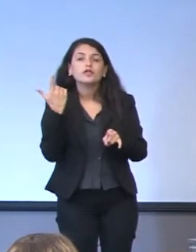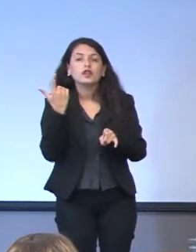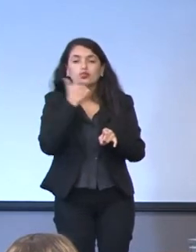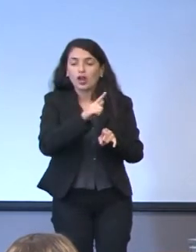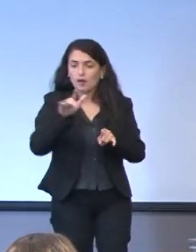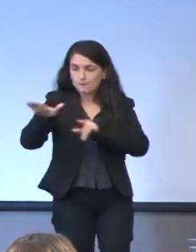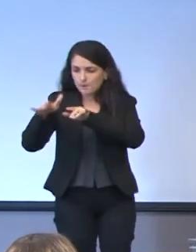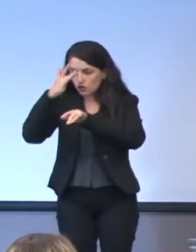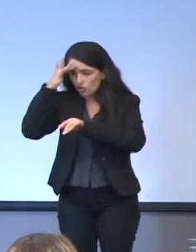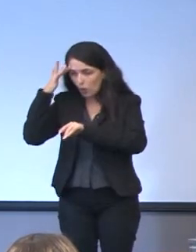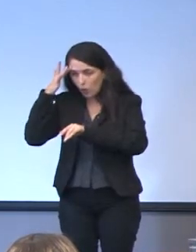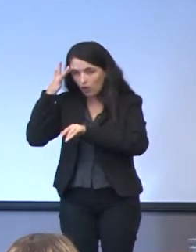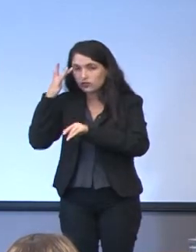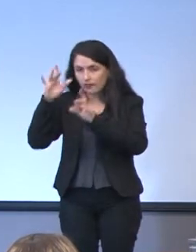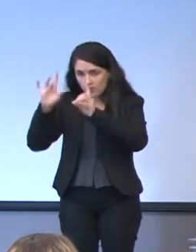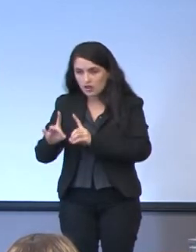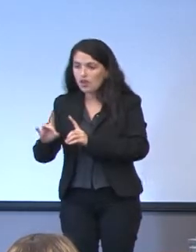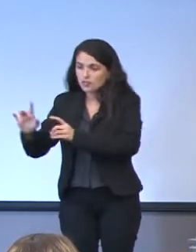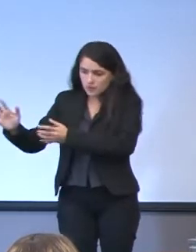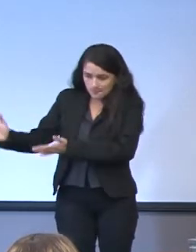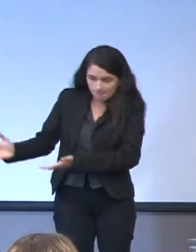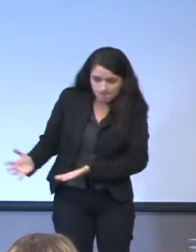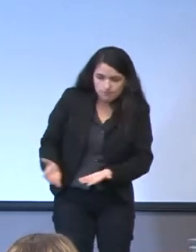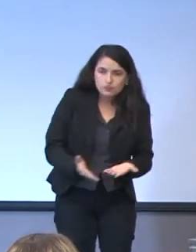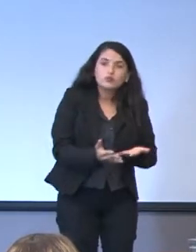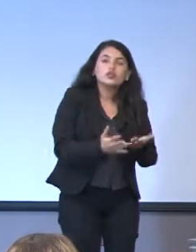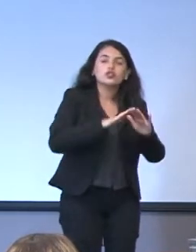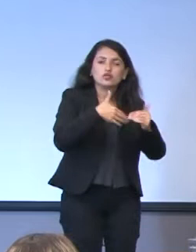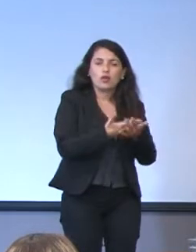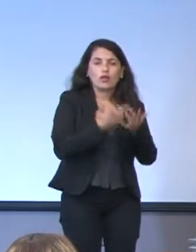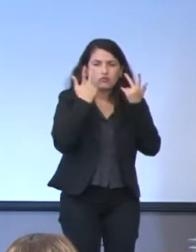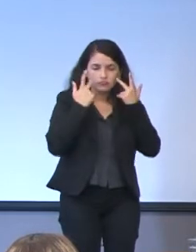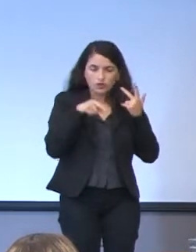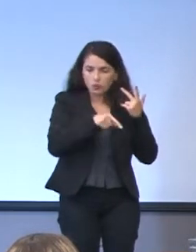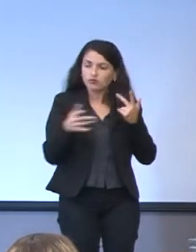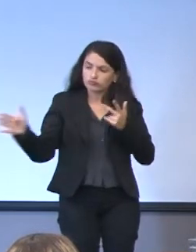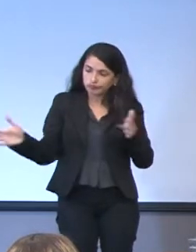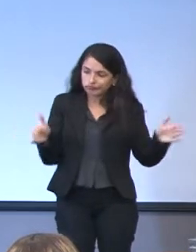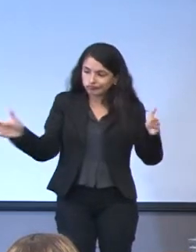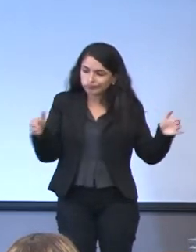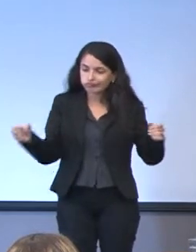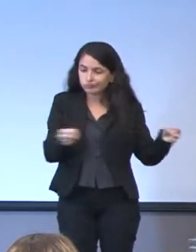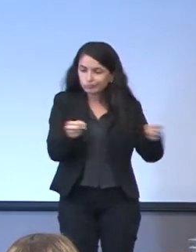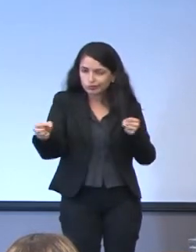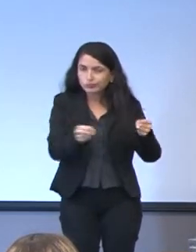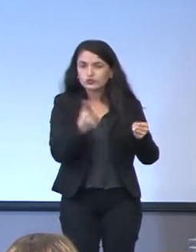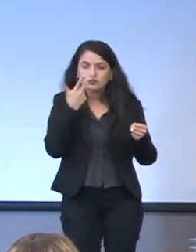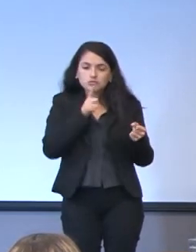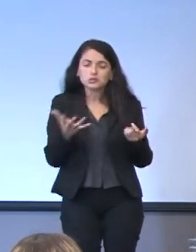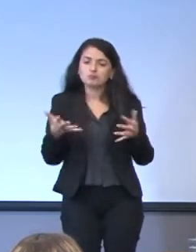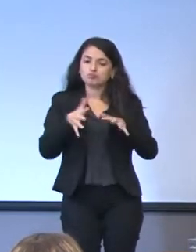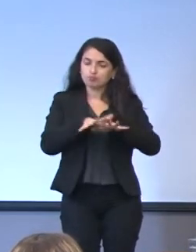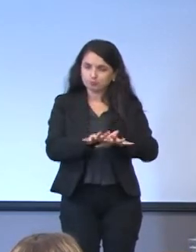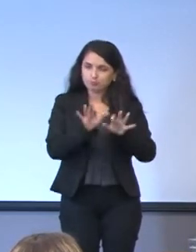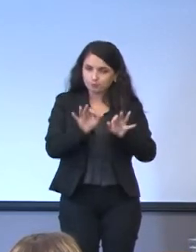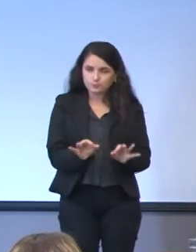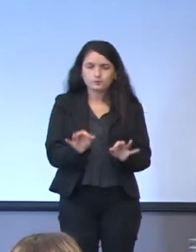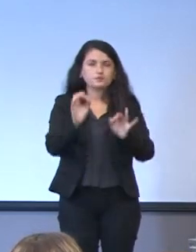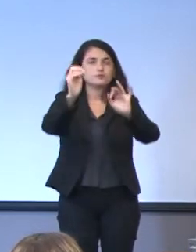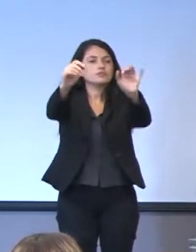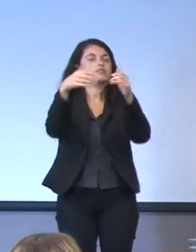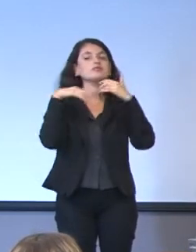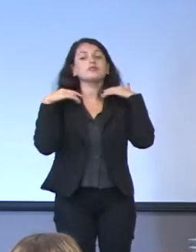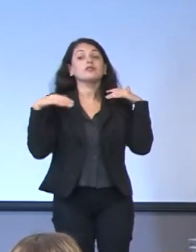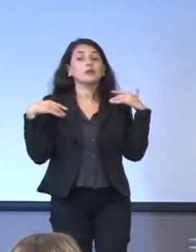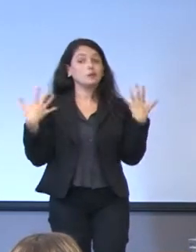dentro da escola regular e serem integradas. Bom, eu queria